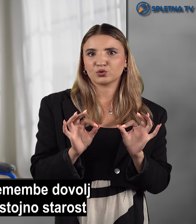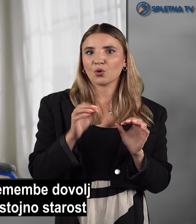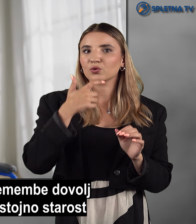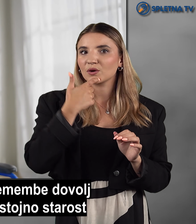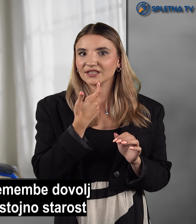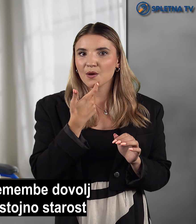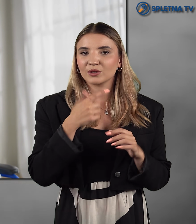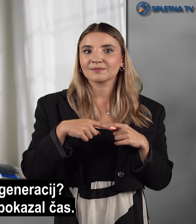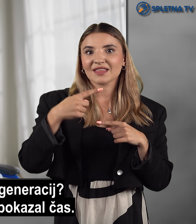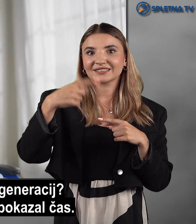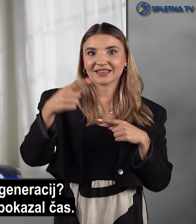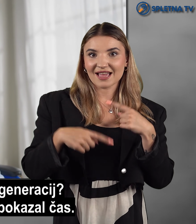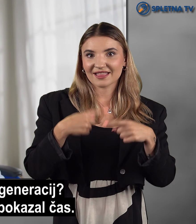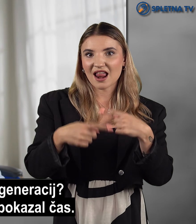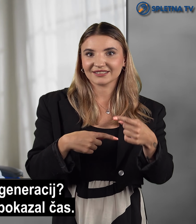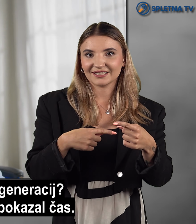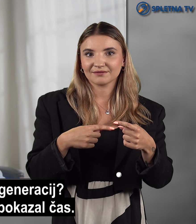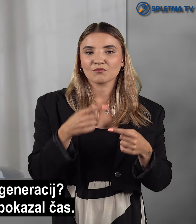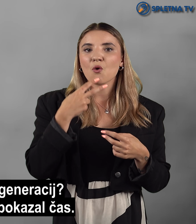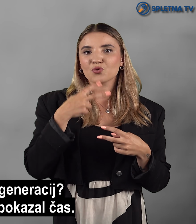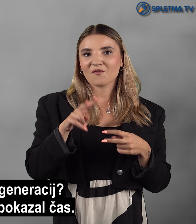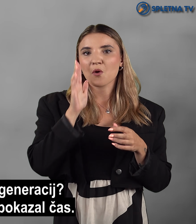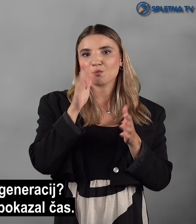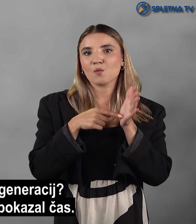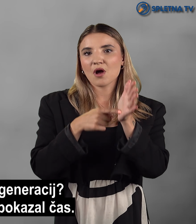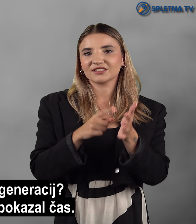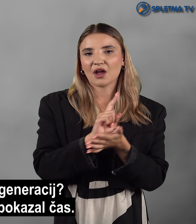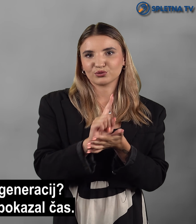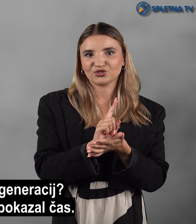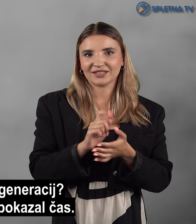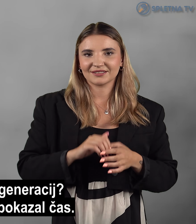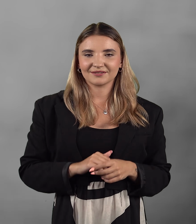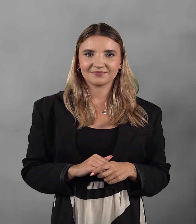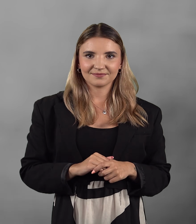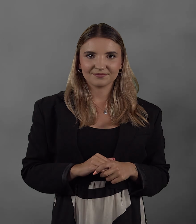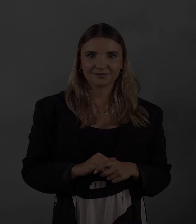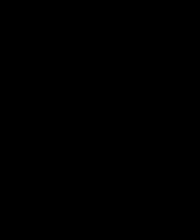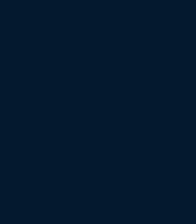dostojno starost naslednjih generacij? Odgovor bo pokazal čas.